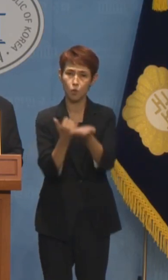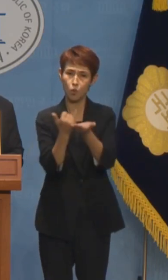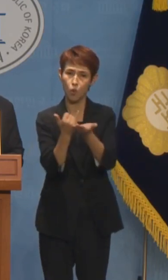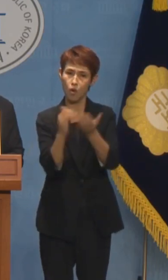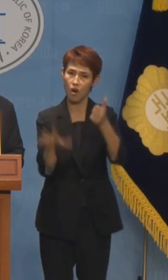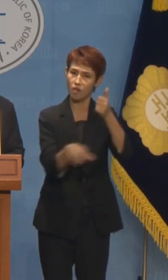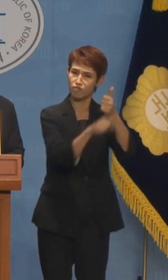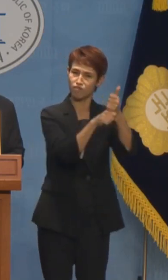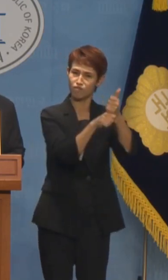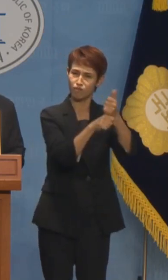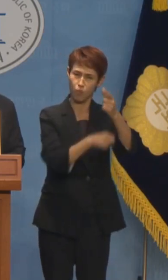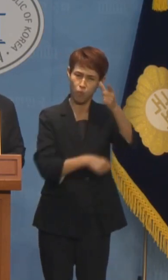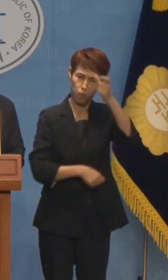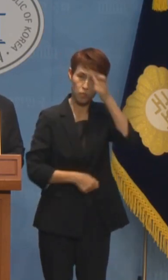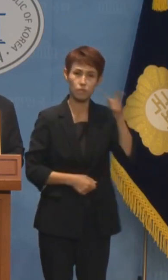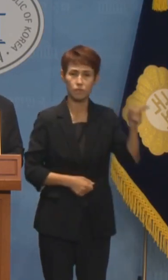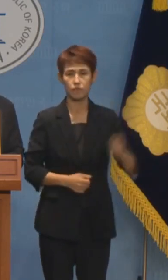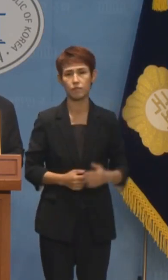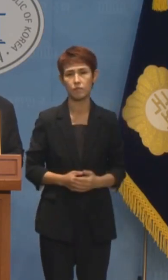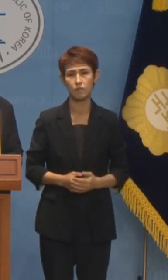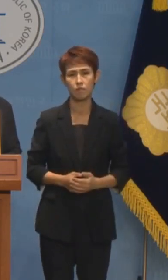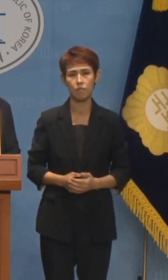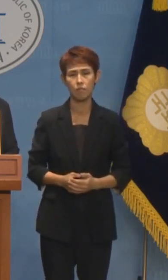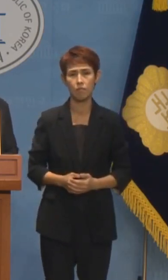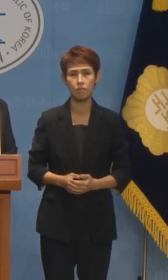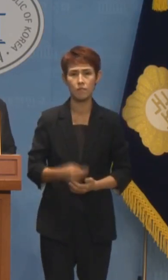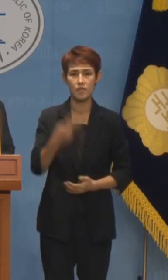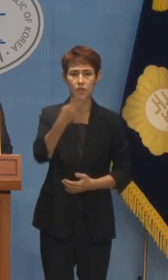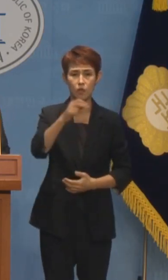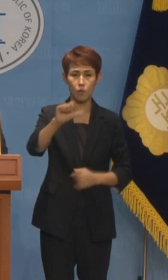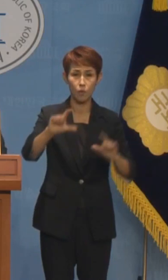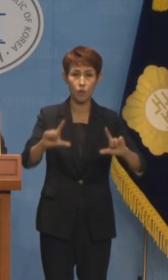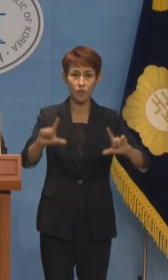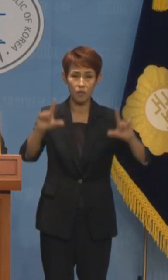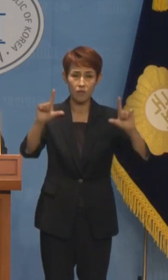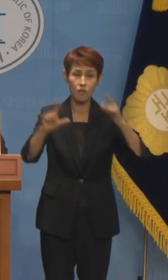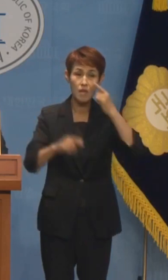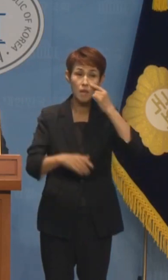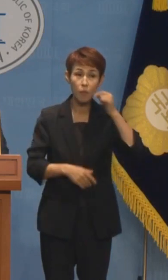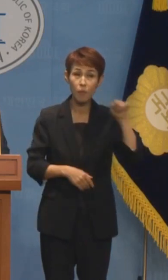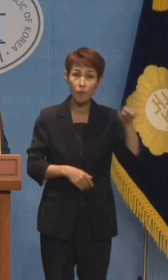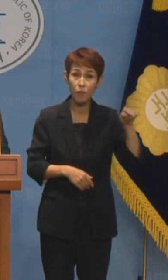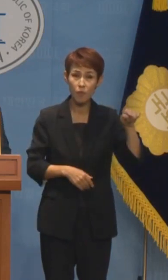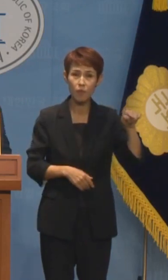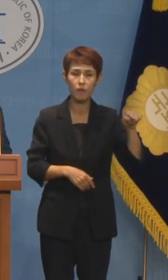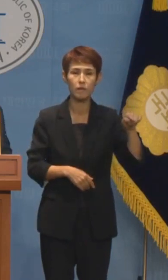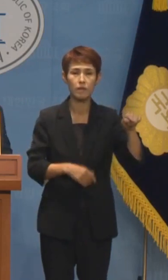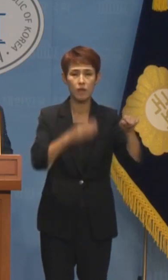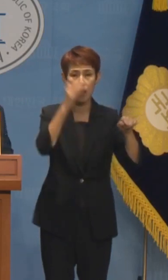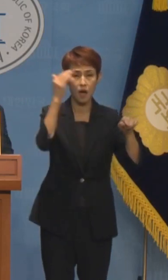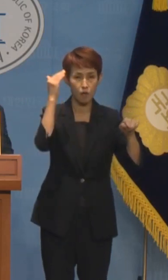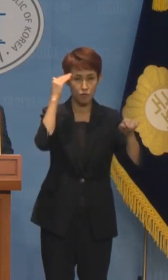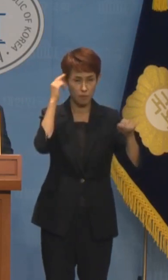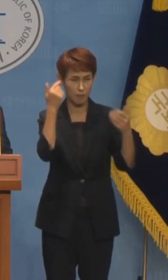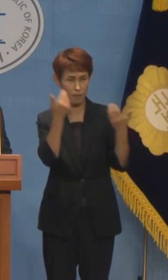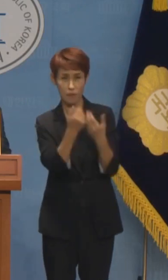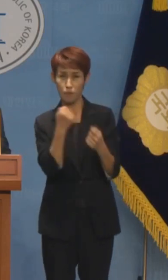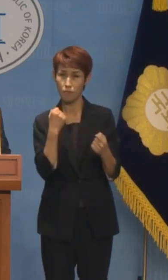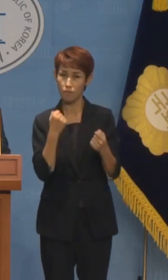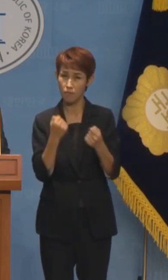주장하고 있습니다 더 황당한 것은 2005년 일본 시네마 의회가 한국의 강력한 반도